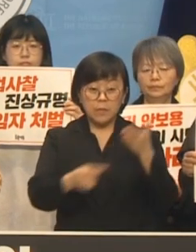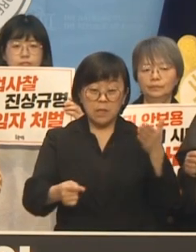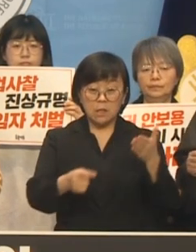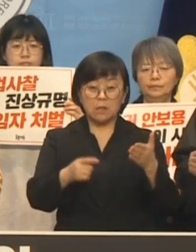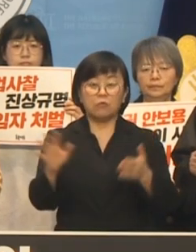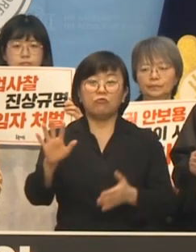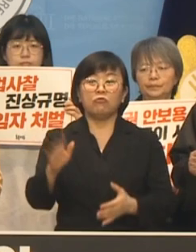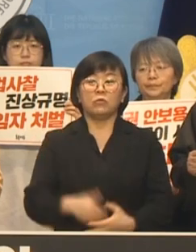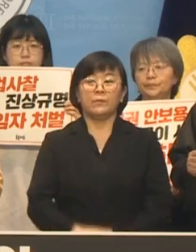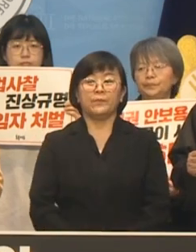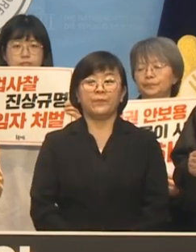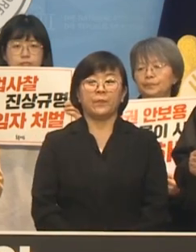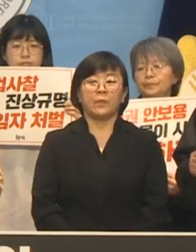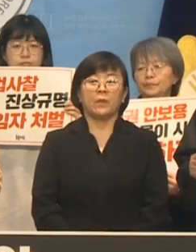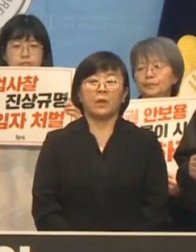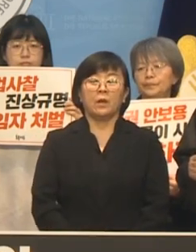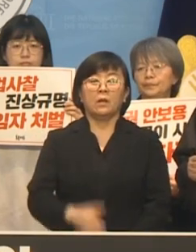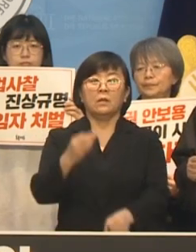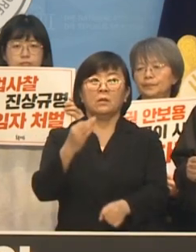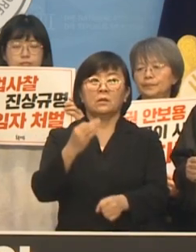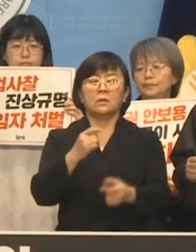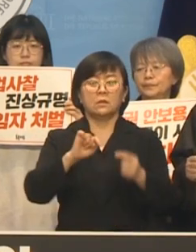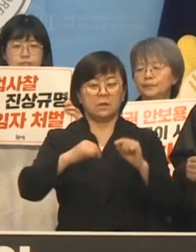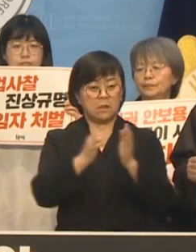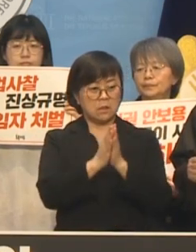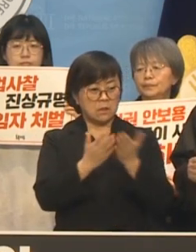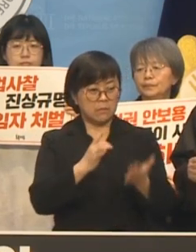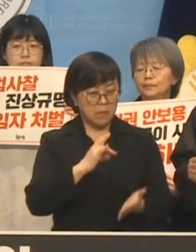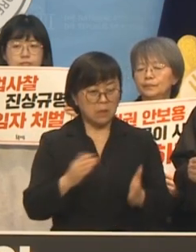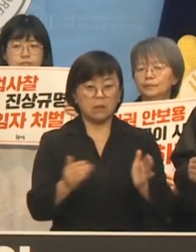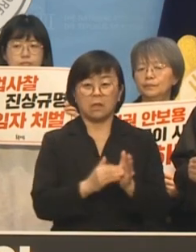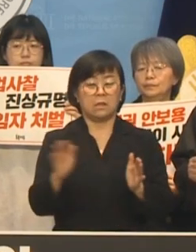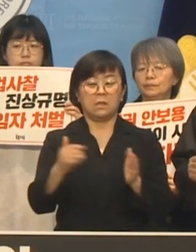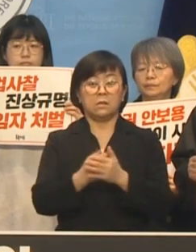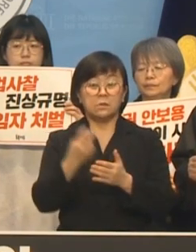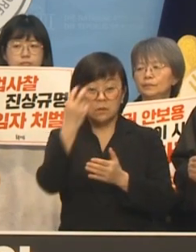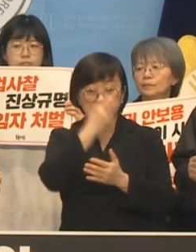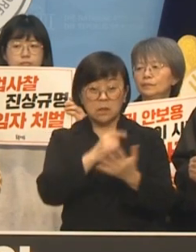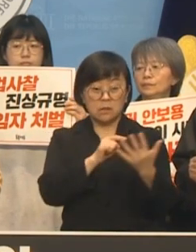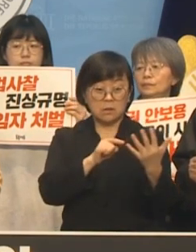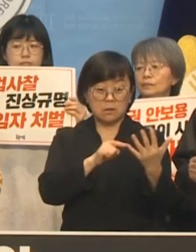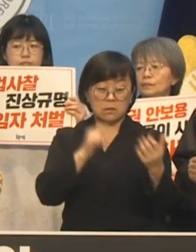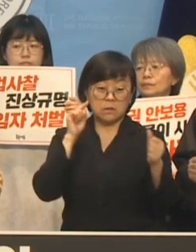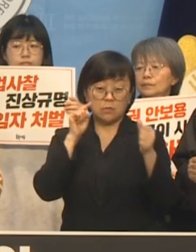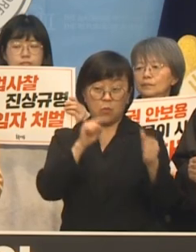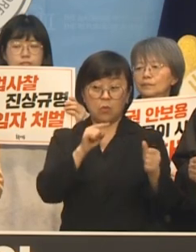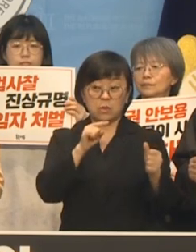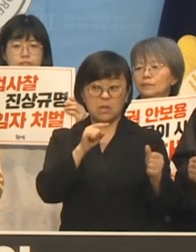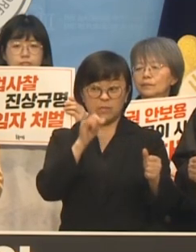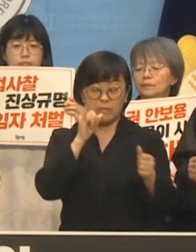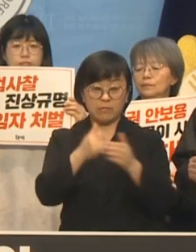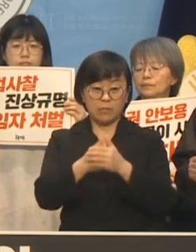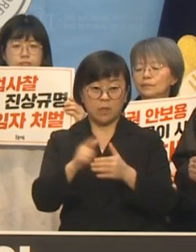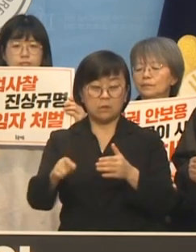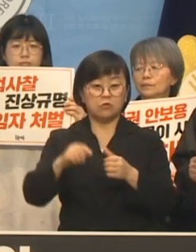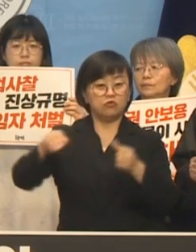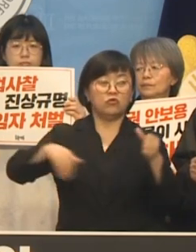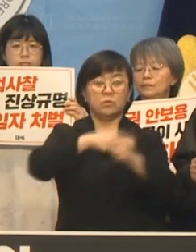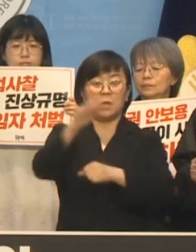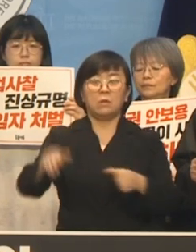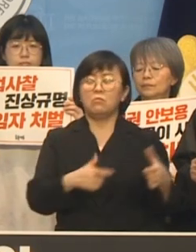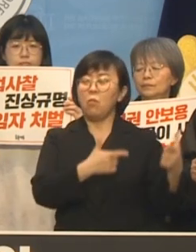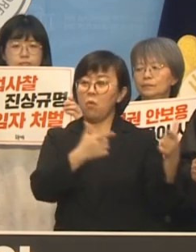피해는 단순히 사찰당한 사람으로 끝나지 않습니다. 사찰의 대상자로 지목된 것이 드러나면 그 주변 관계 모든